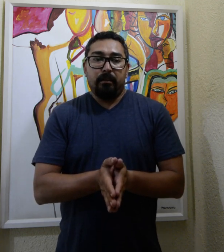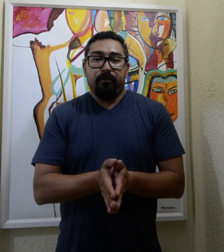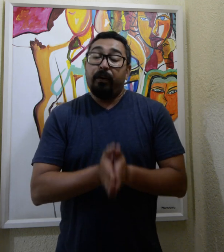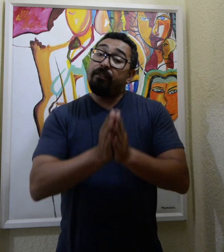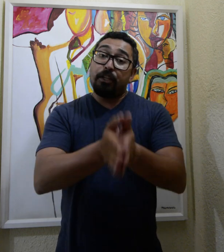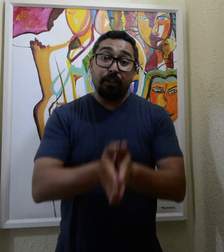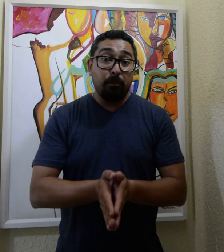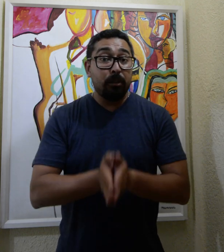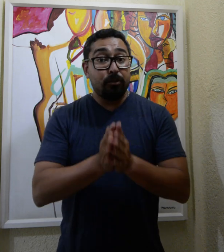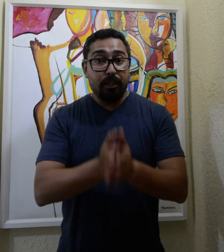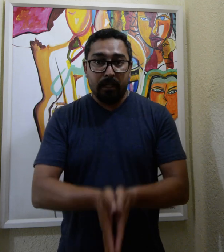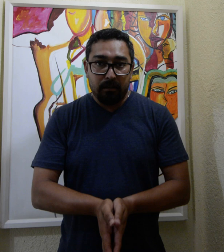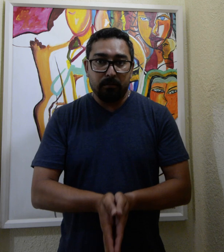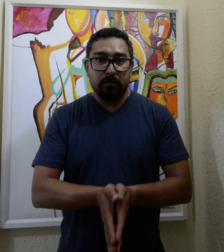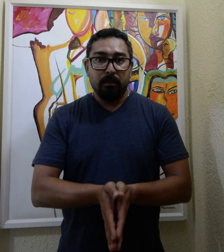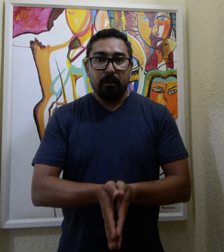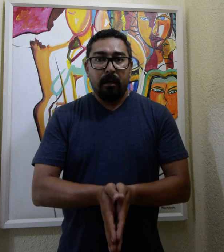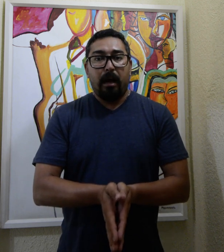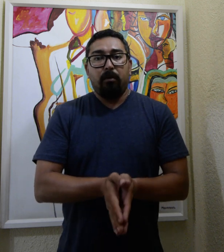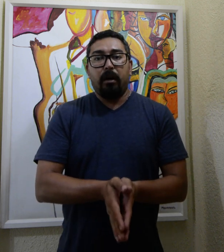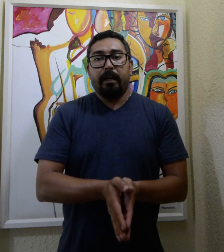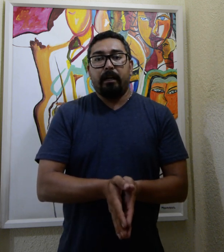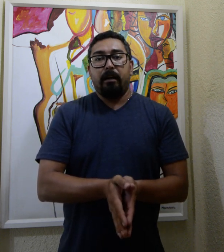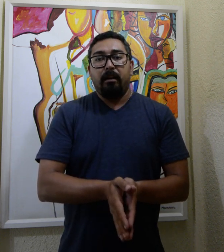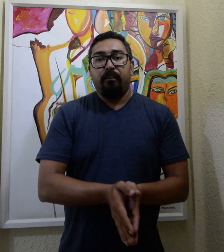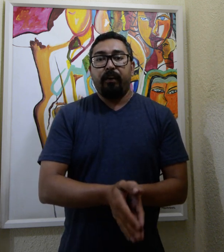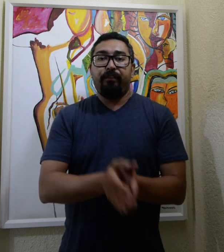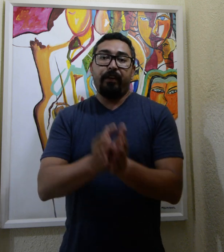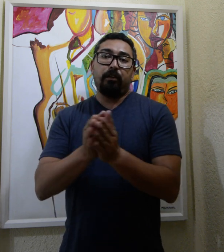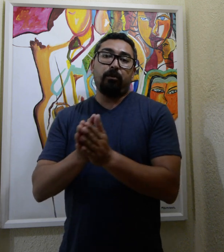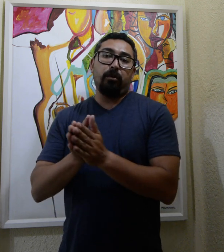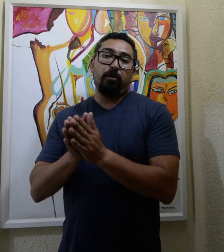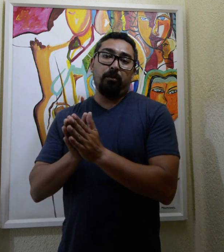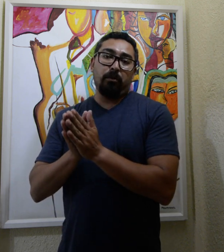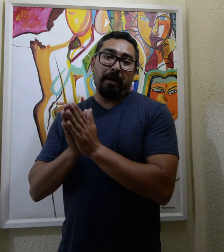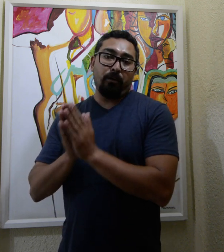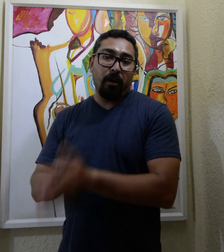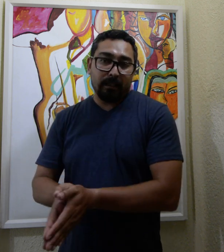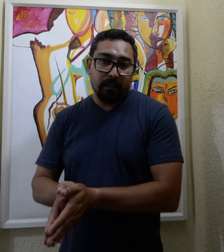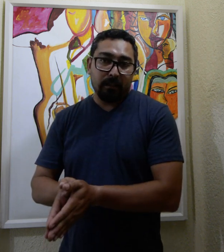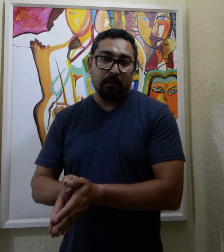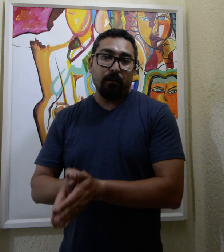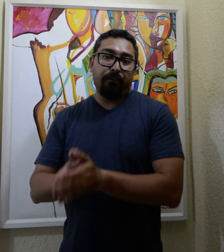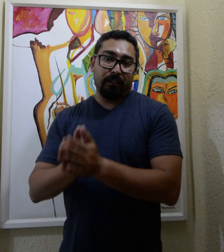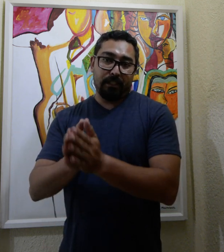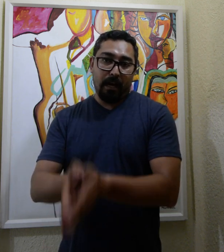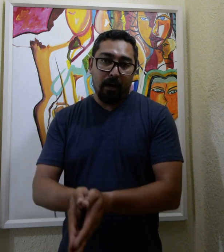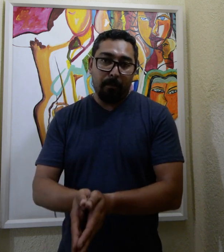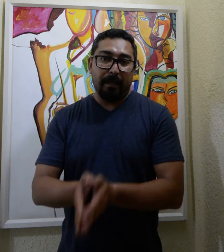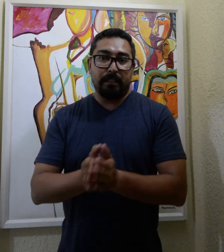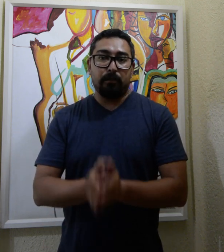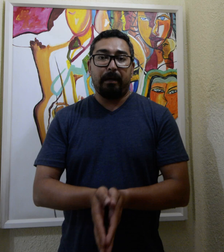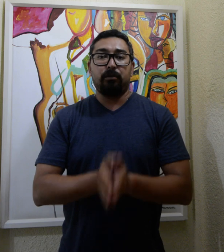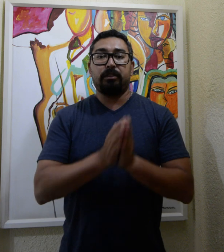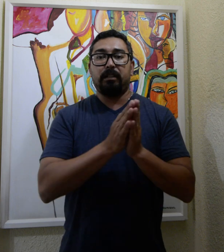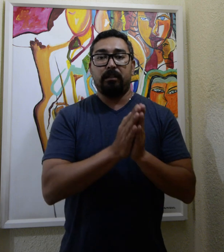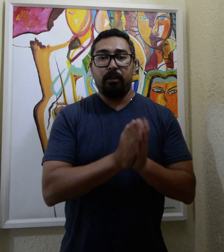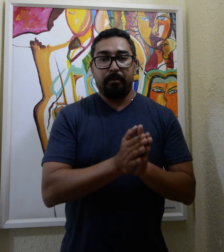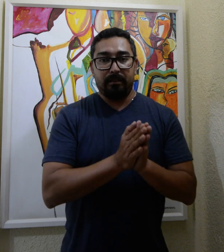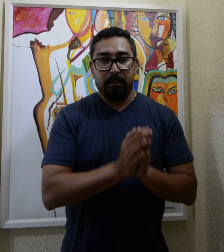Foi investido muito dinheiro. Agora, foi feita uma nota oficial, passada para os cidadãos